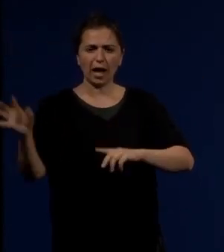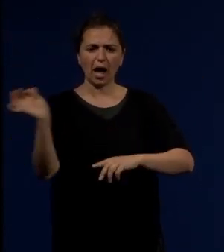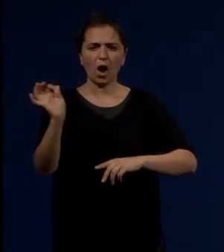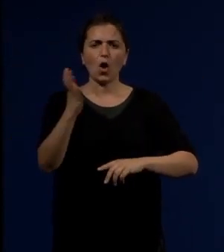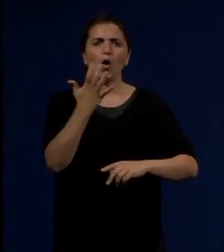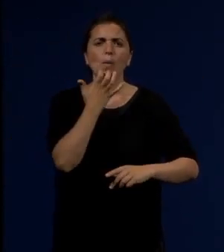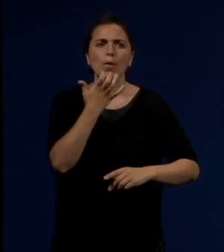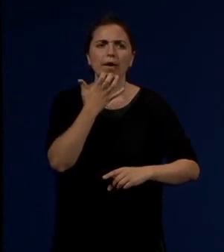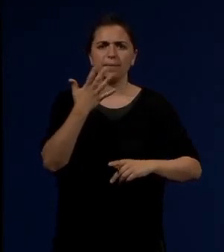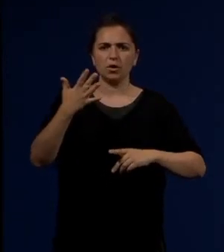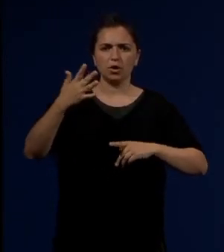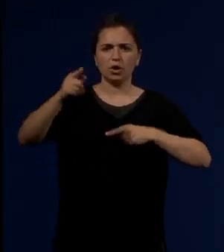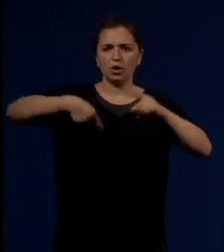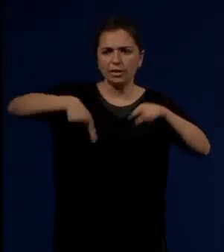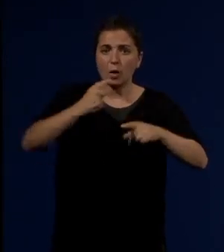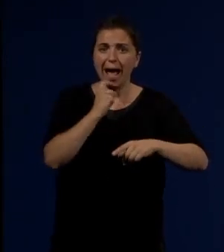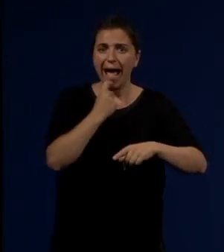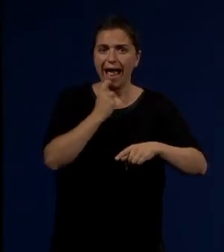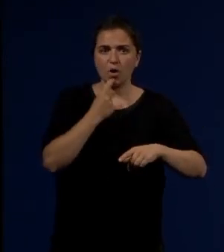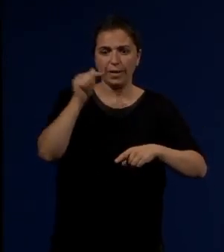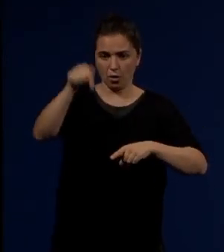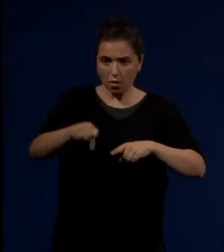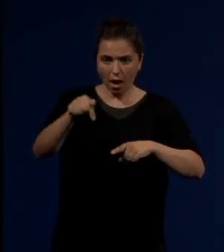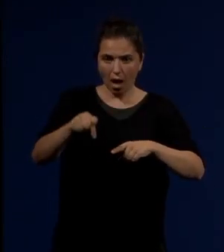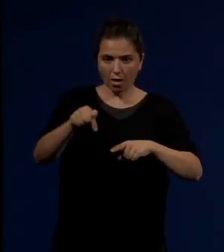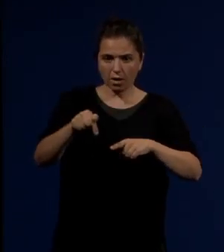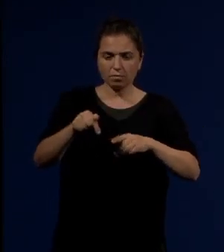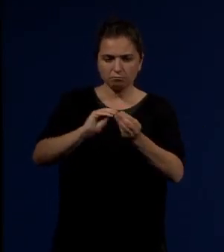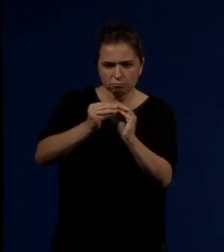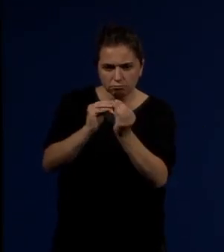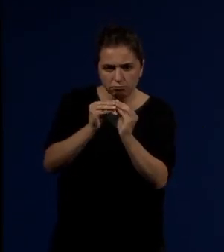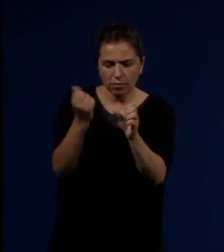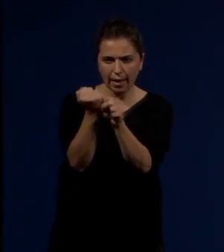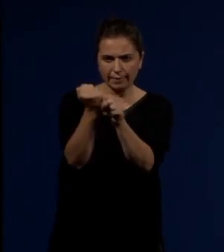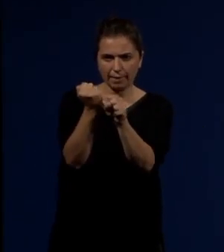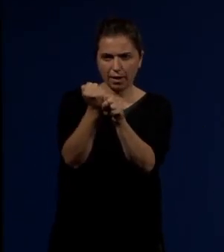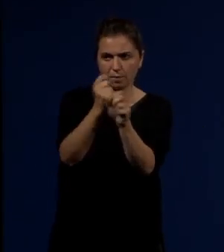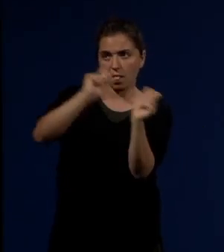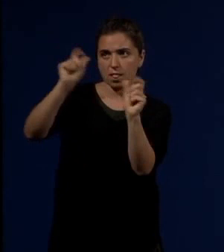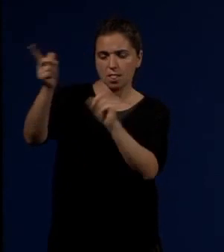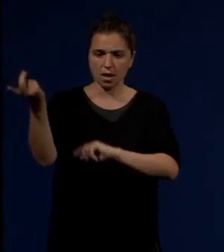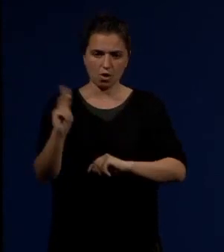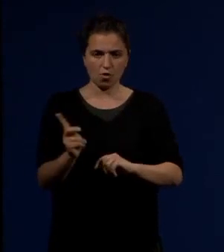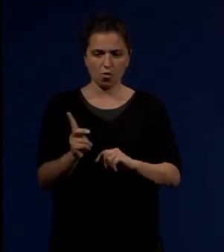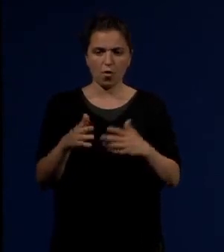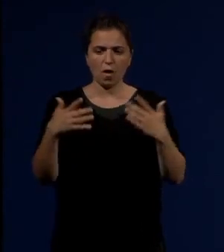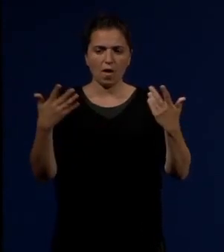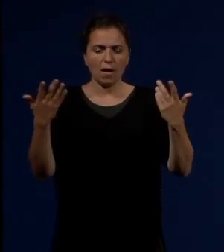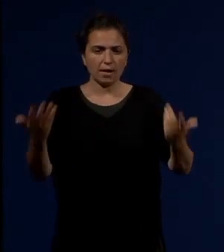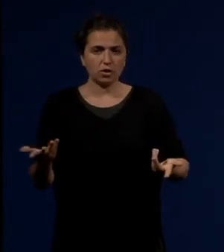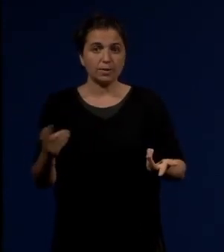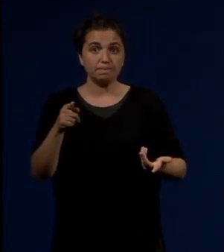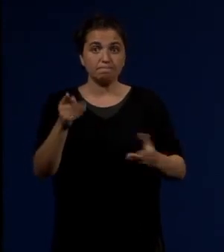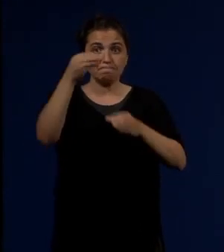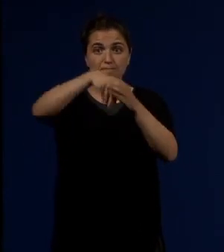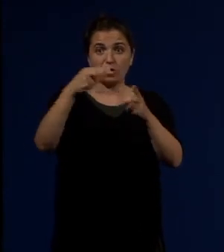e non teñamos que exportar o aluminio en bruto, podamos acabar de manufacturarlo aquí, porque sabemos que é o que xenera o maior valor engadido. Por iso, dentro desa